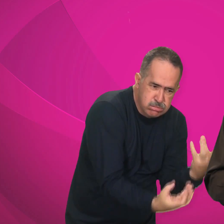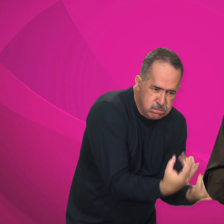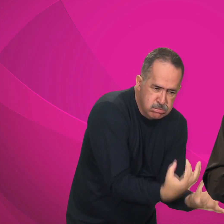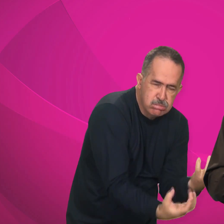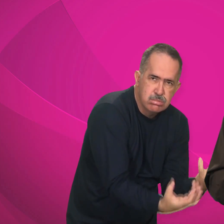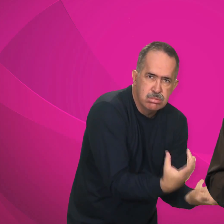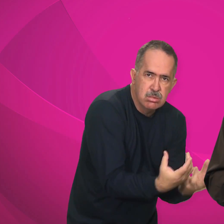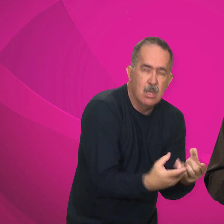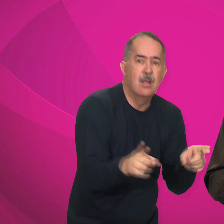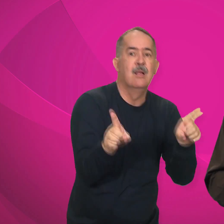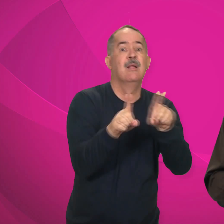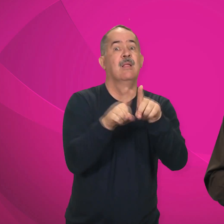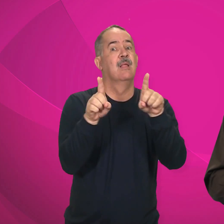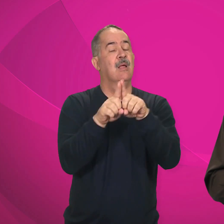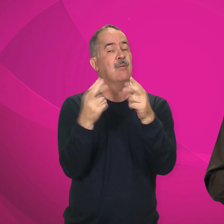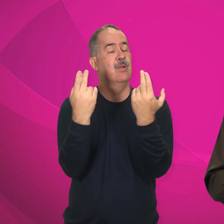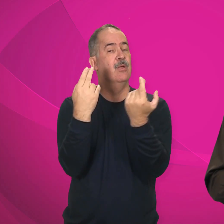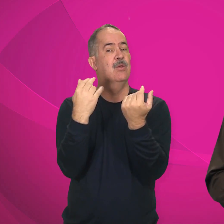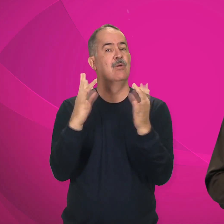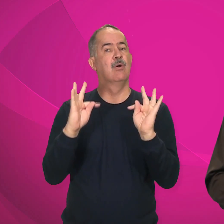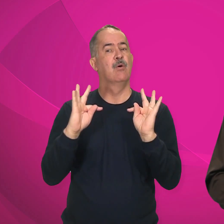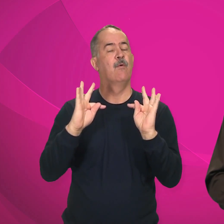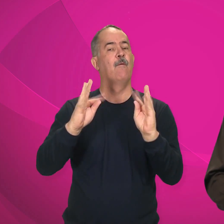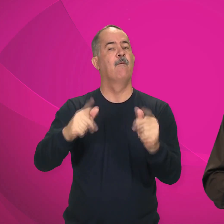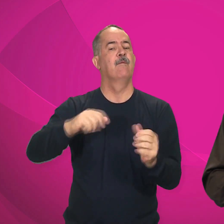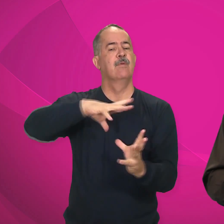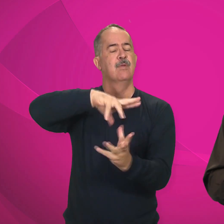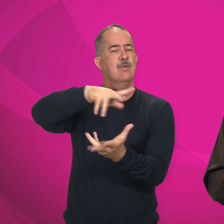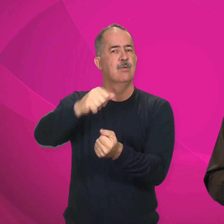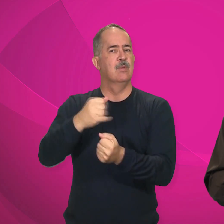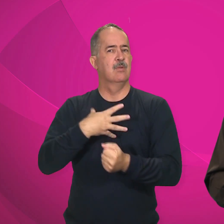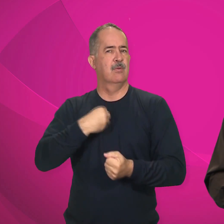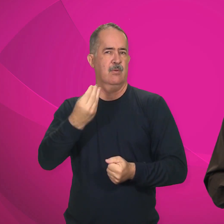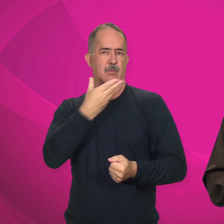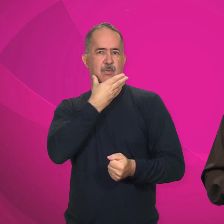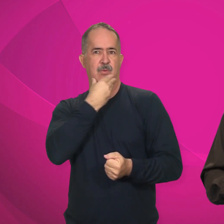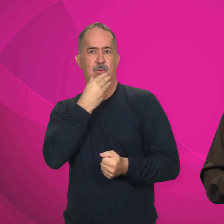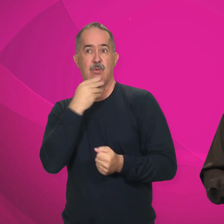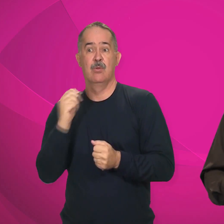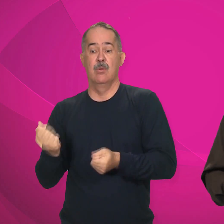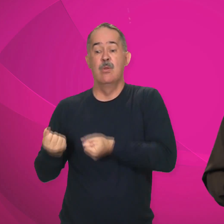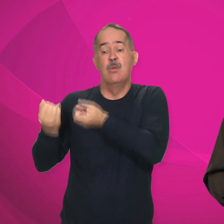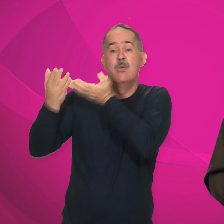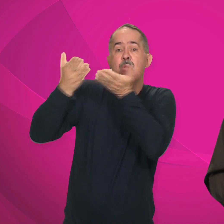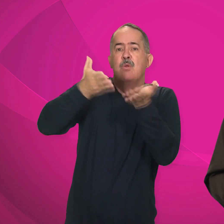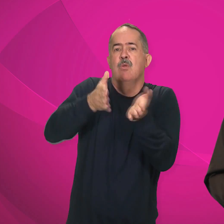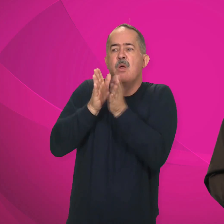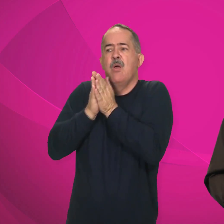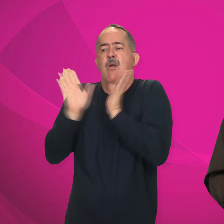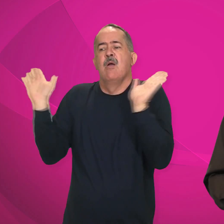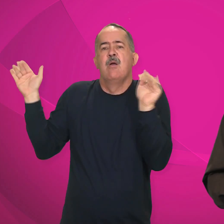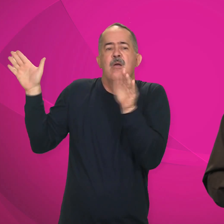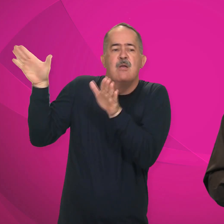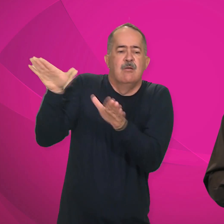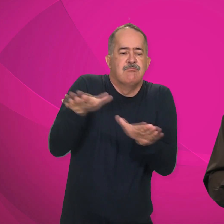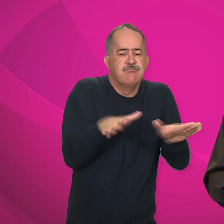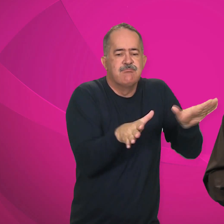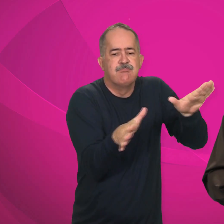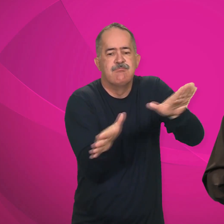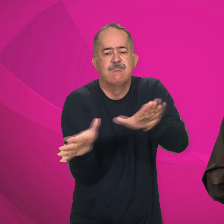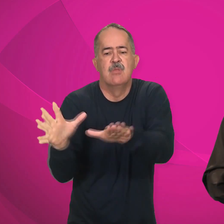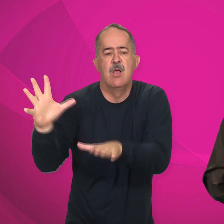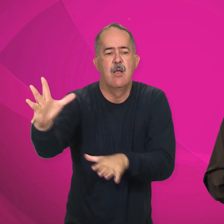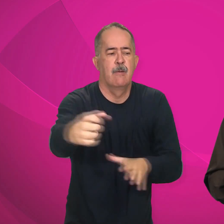fogo, também acontecerá no fim dos tempos. O Filho do Homem enviará os seus anjos, e